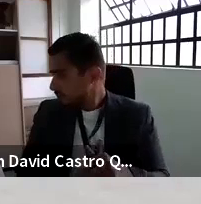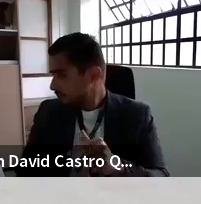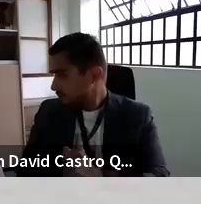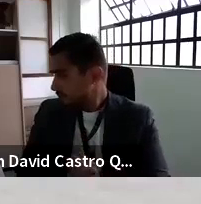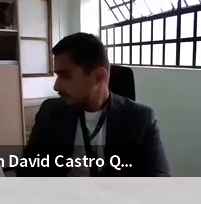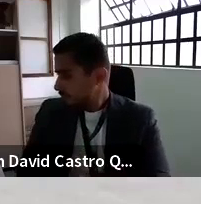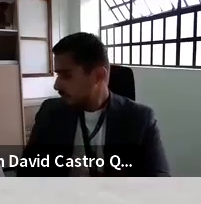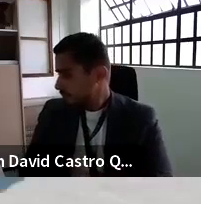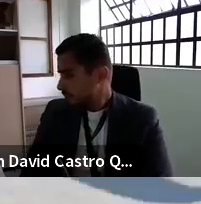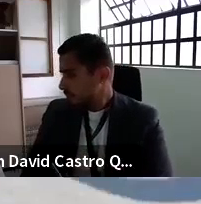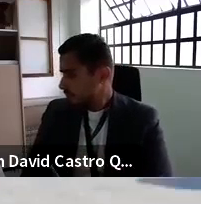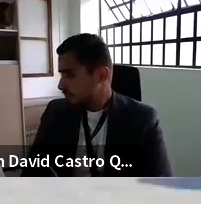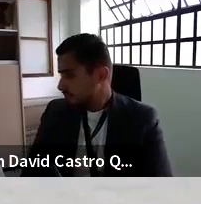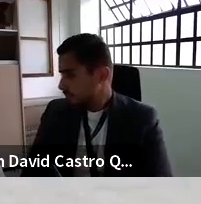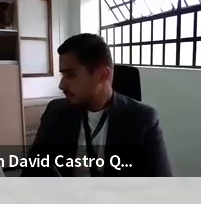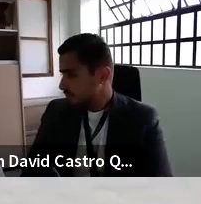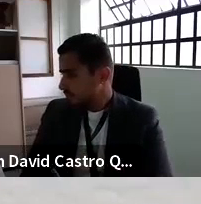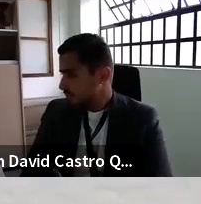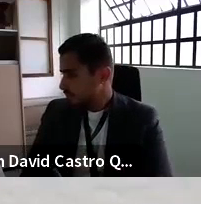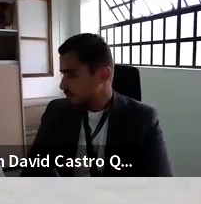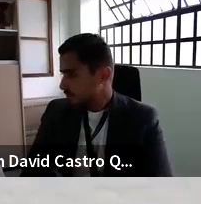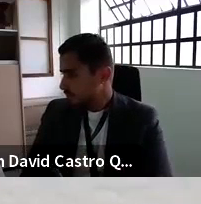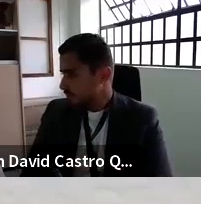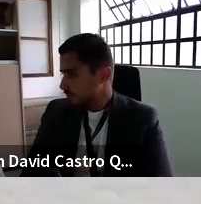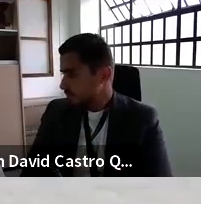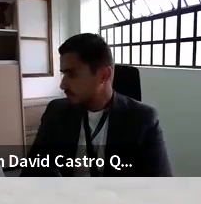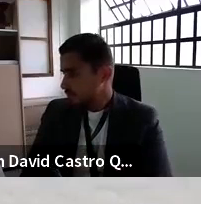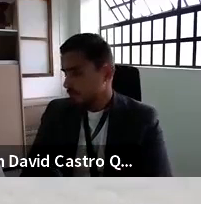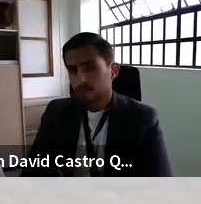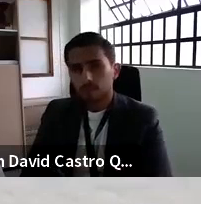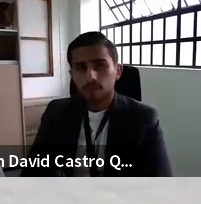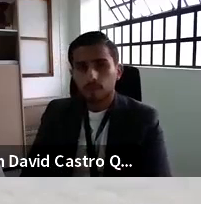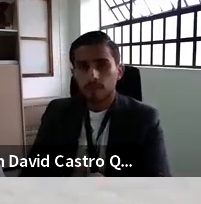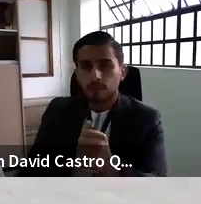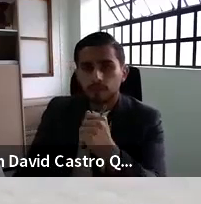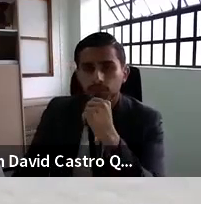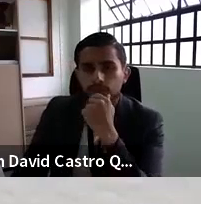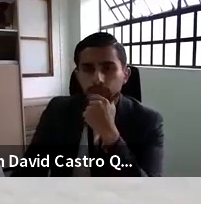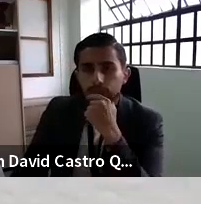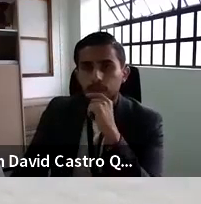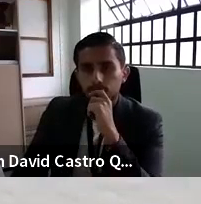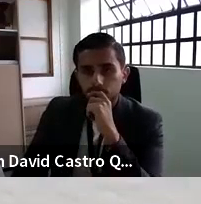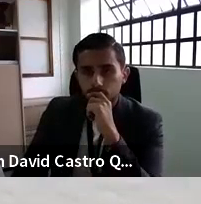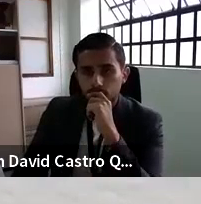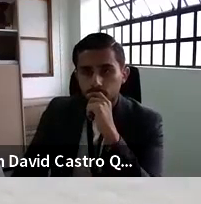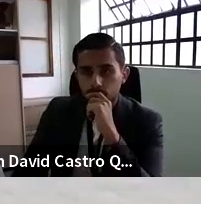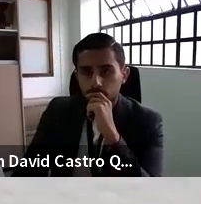apropiación social de la ciencia, la tecnología y la innovación, que dejó una base importante para estrategias más democráticas,